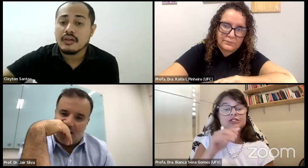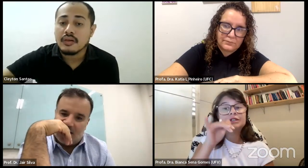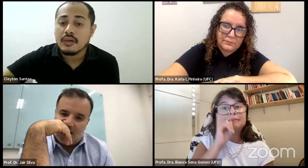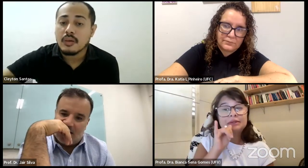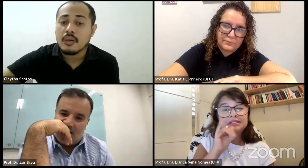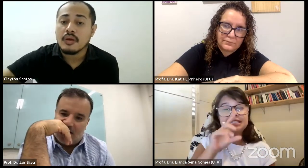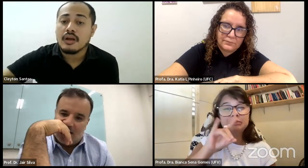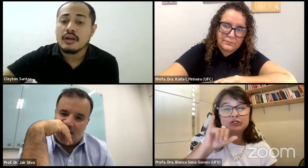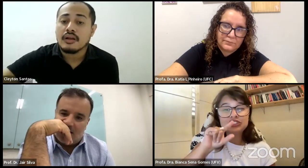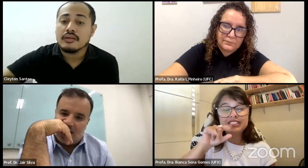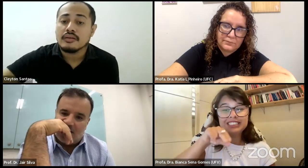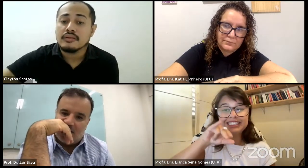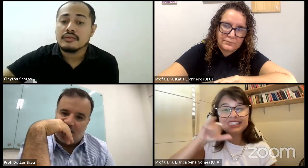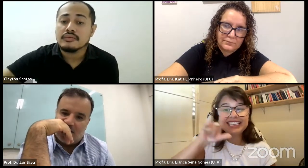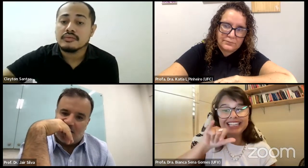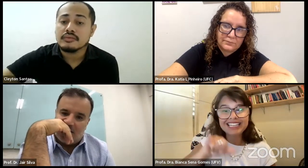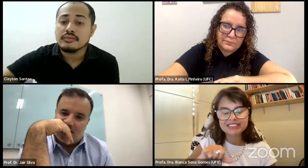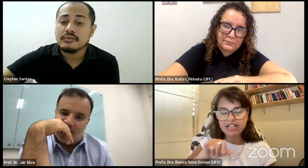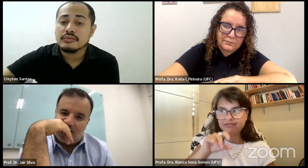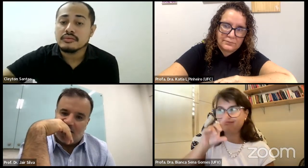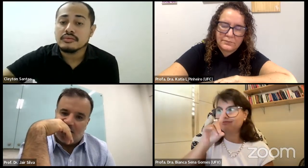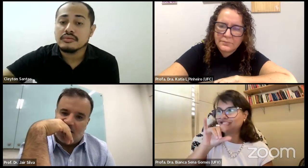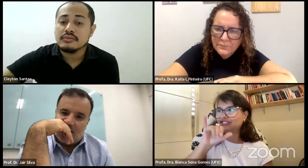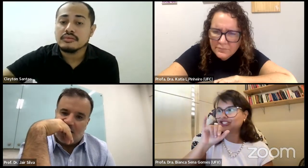Perdi as mãos da professora também.